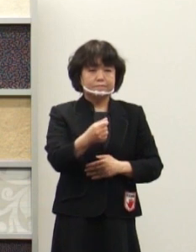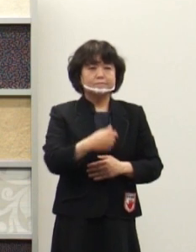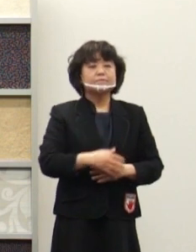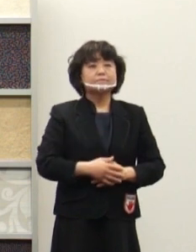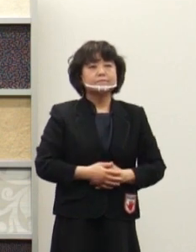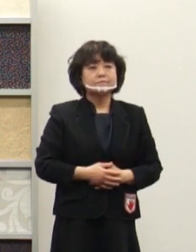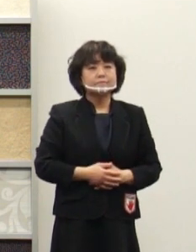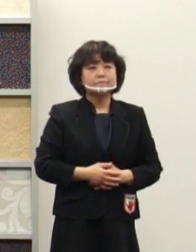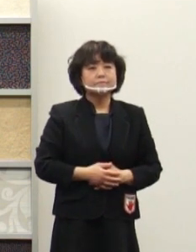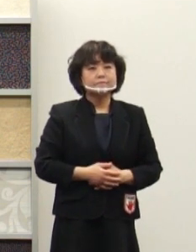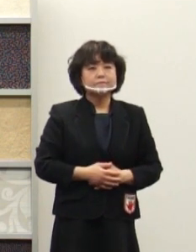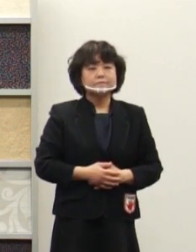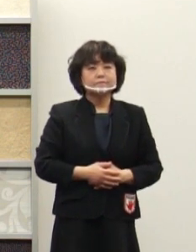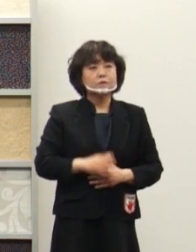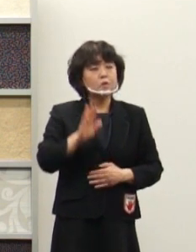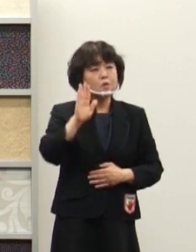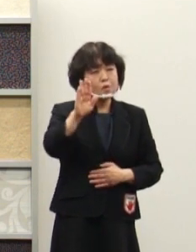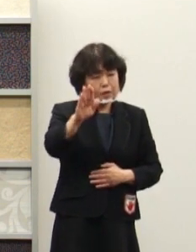これからですね、年度末、